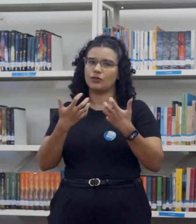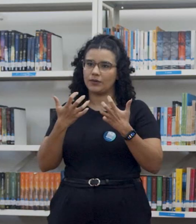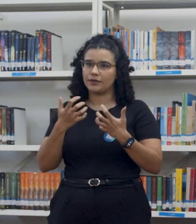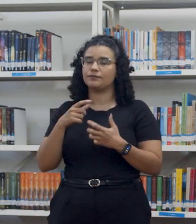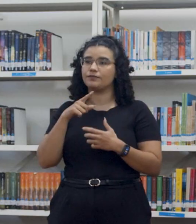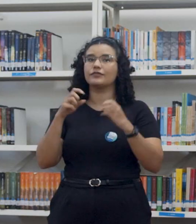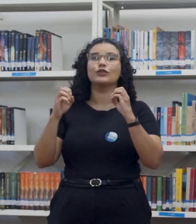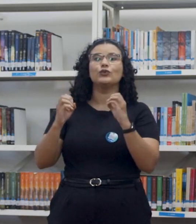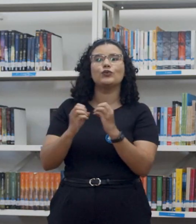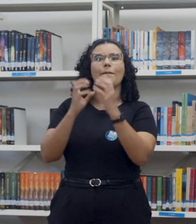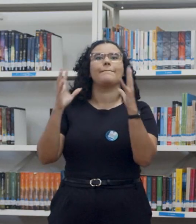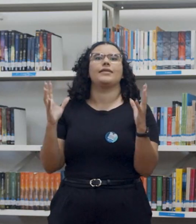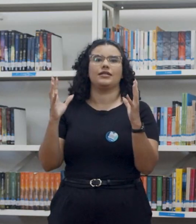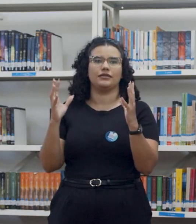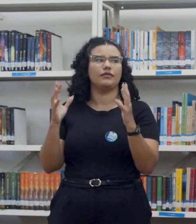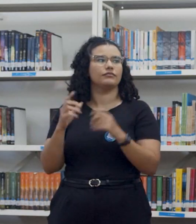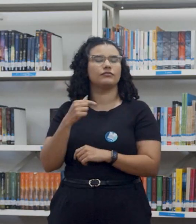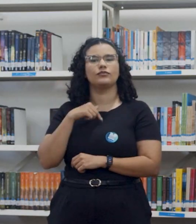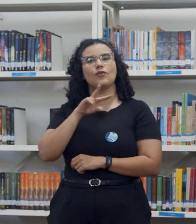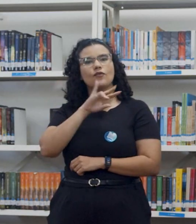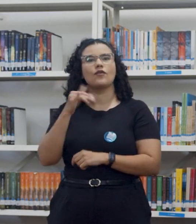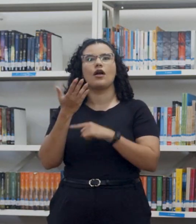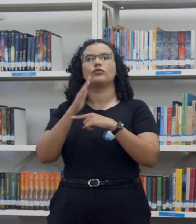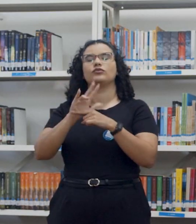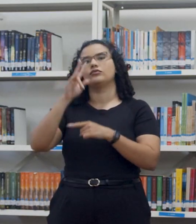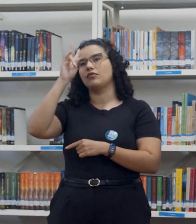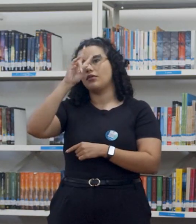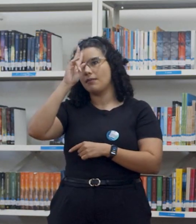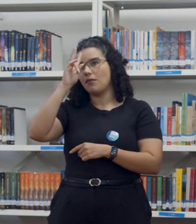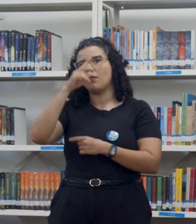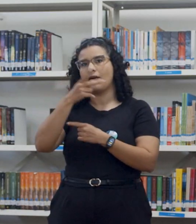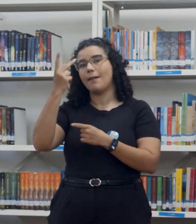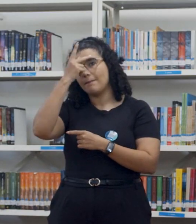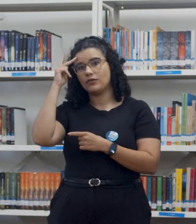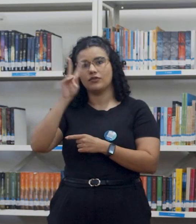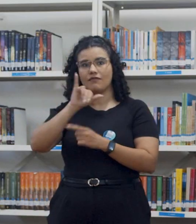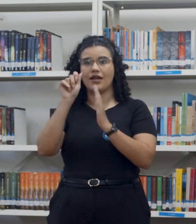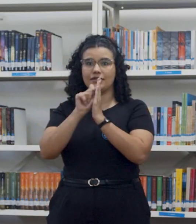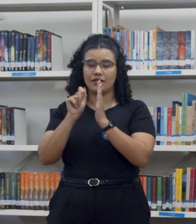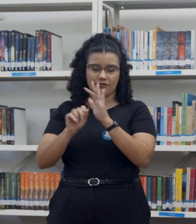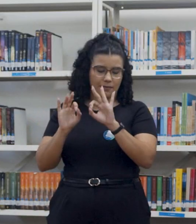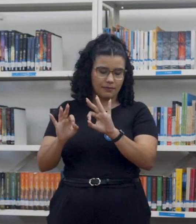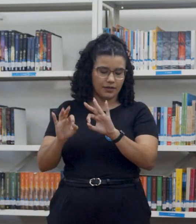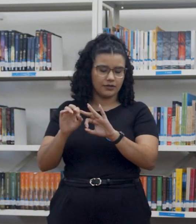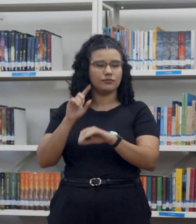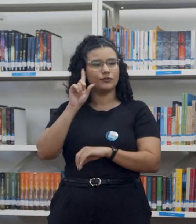Então é a surpresa. Vou ativar a memória, porque a pessoa que vai escrever, a pessoa que vai receber, eu